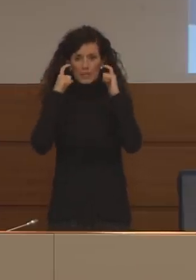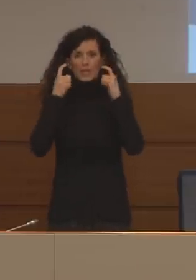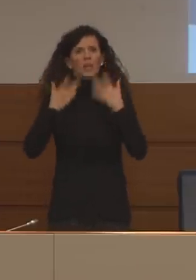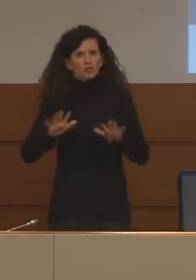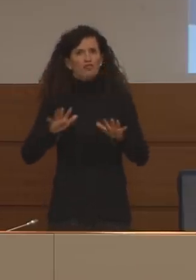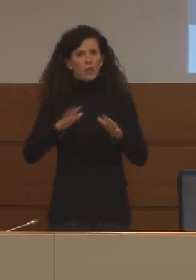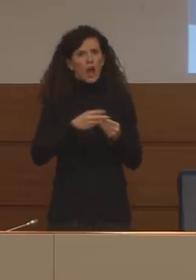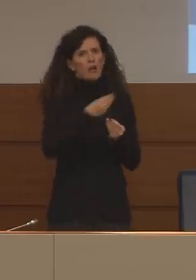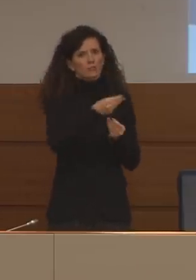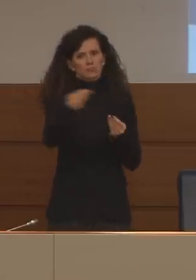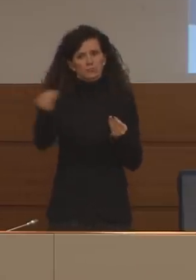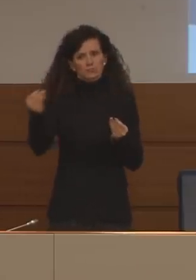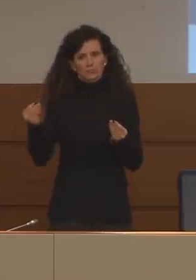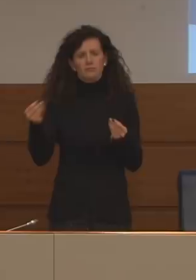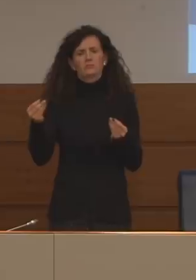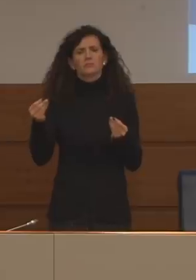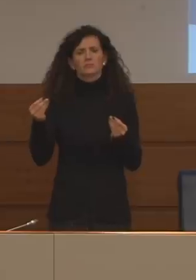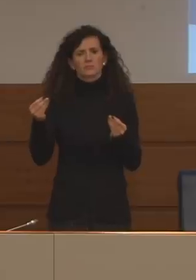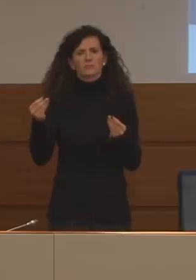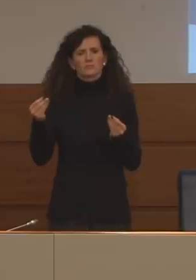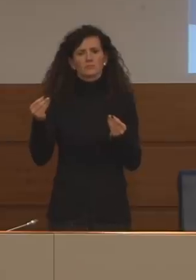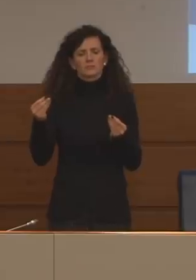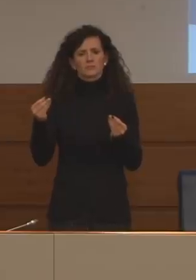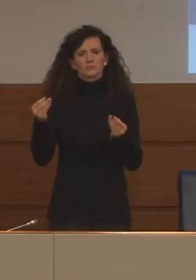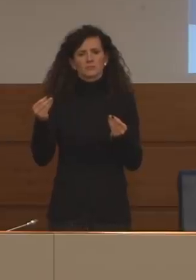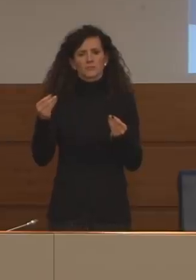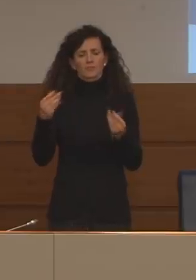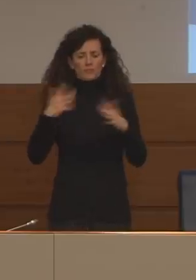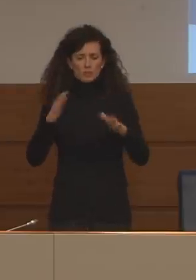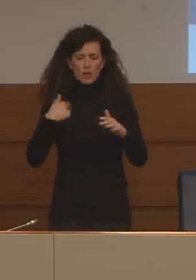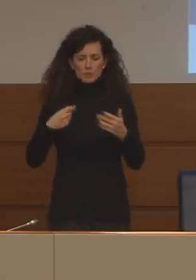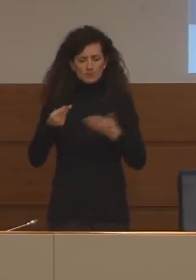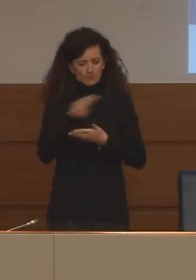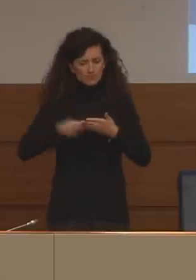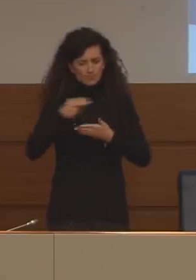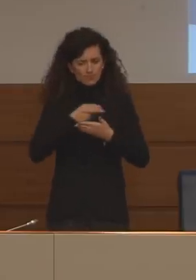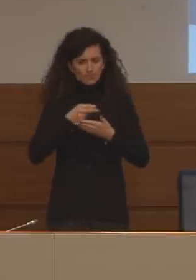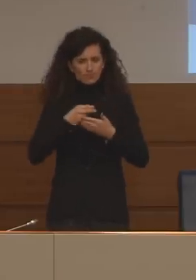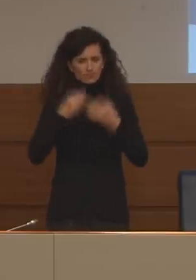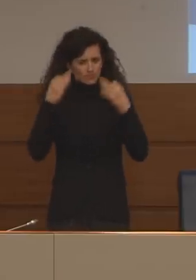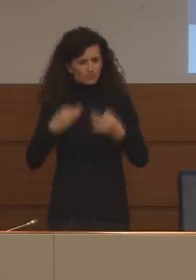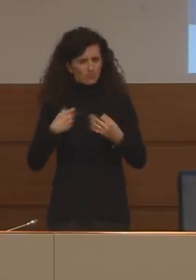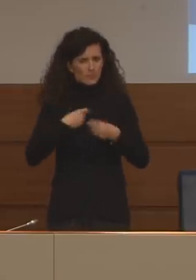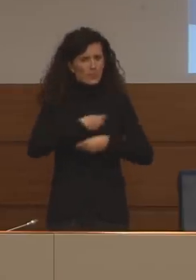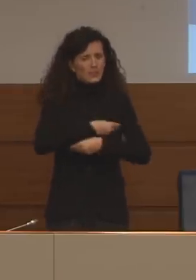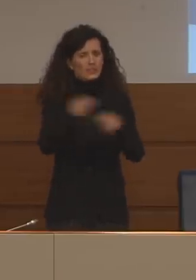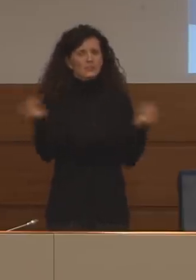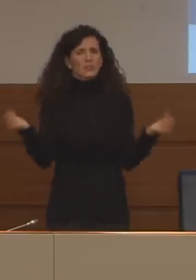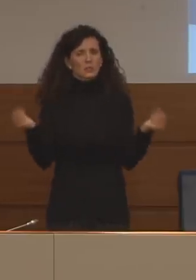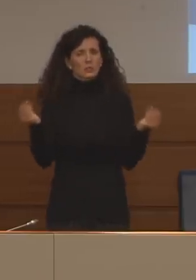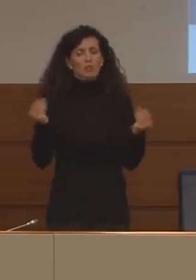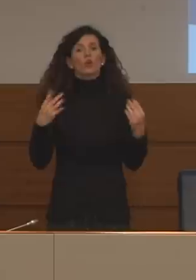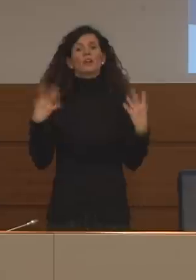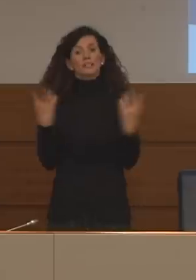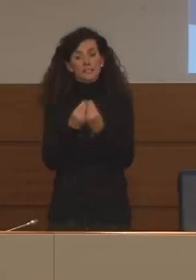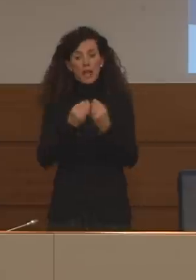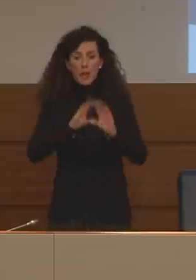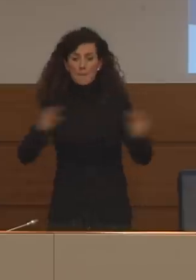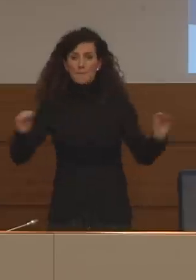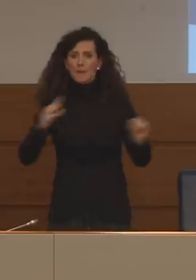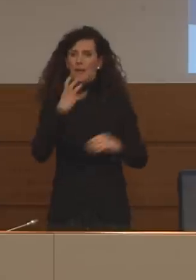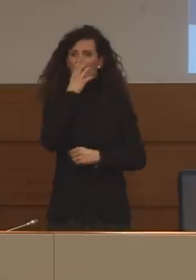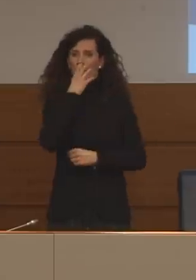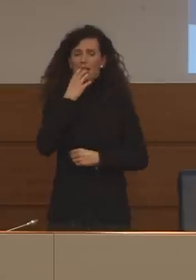distribuito oltre alla pianificazione e alla distribuzione dei ventilatori per quanto